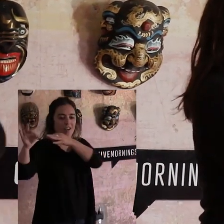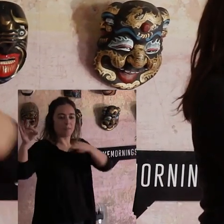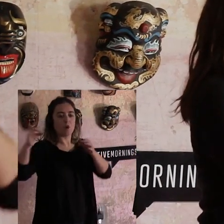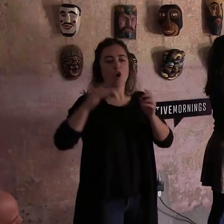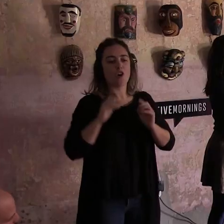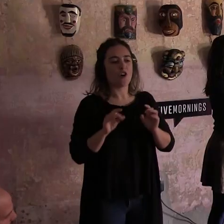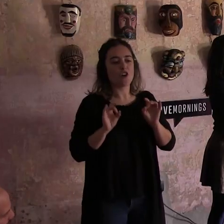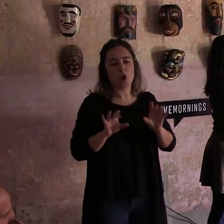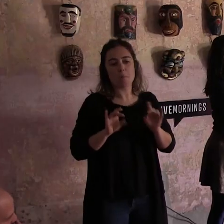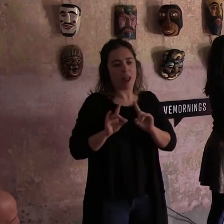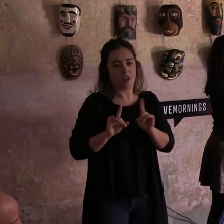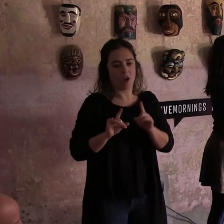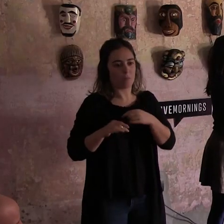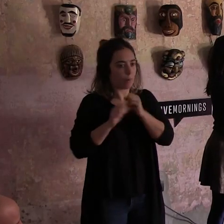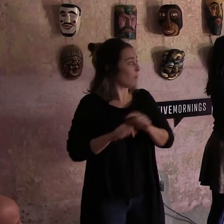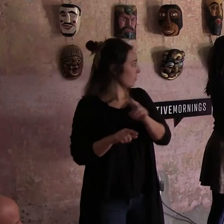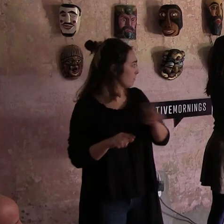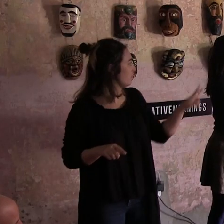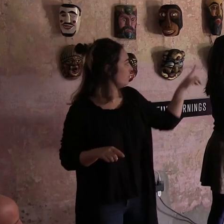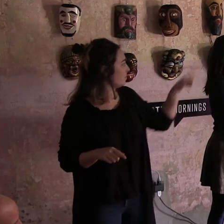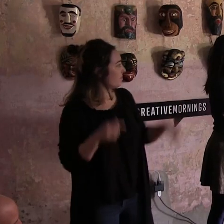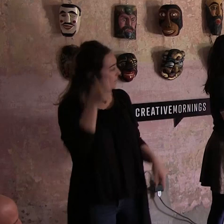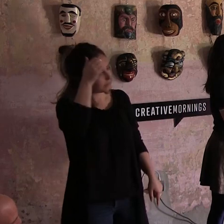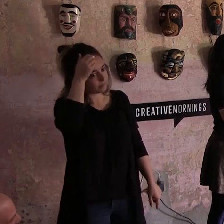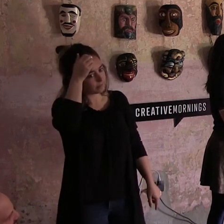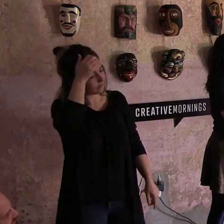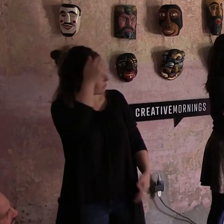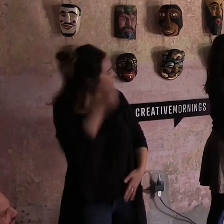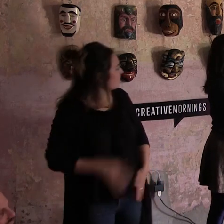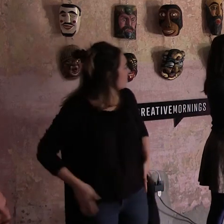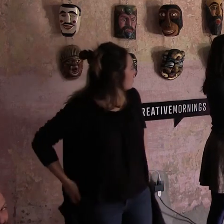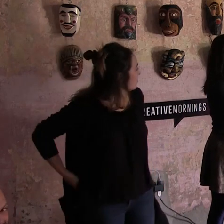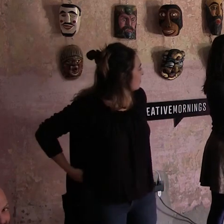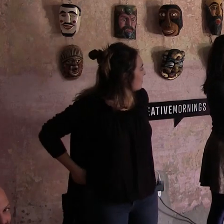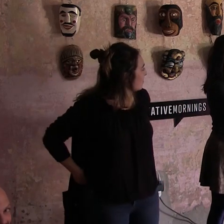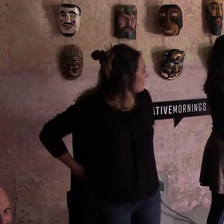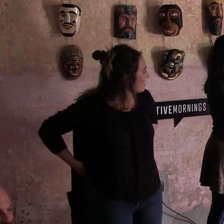fue. Y acá hay un pedacito... De esto.